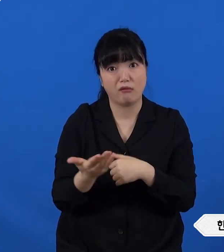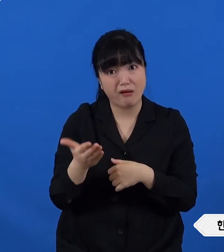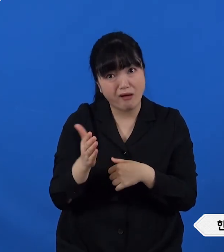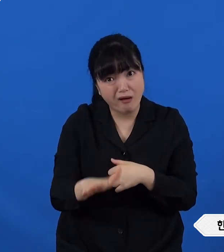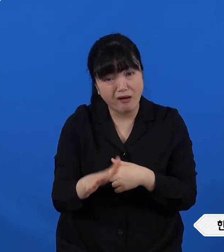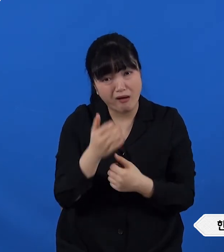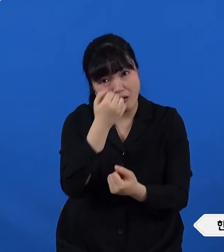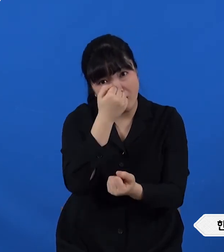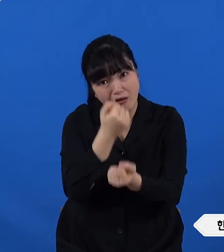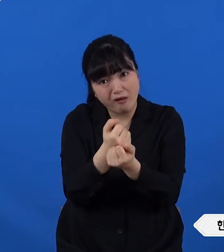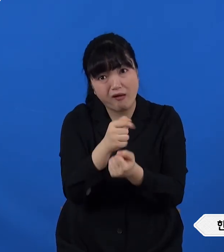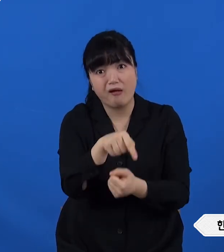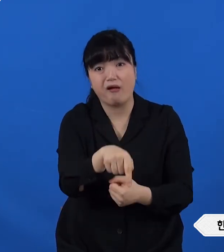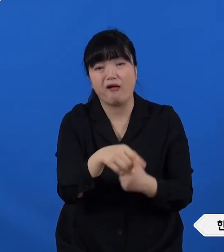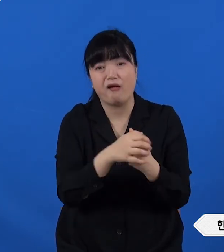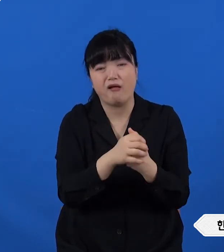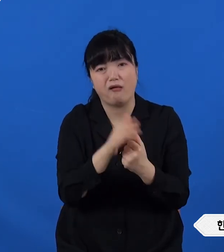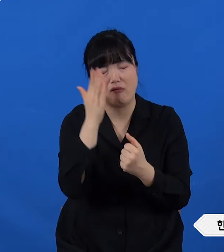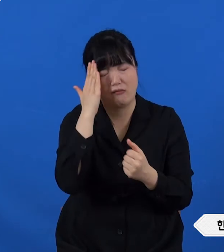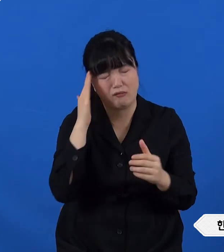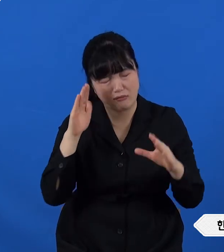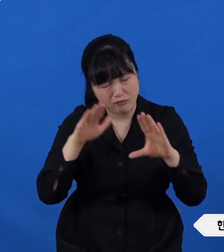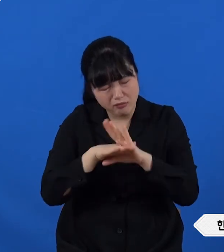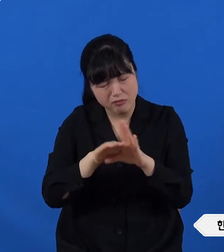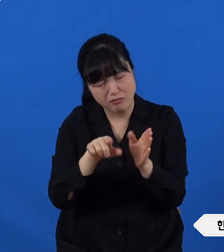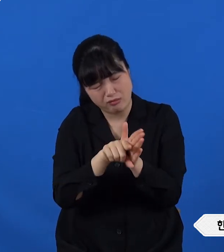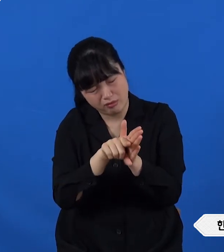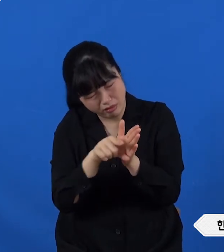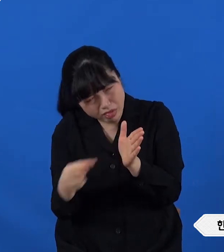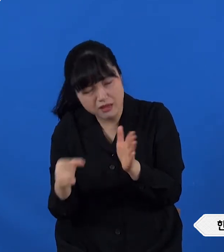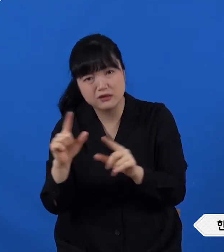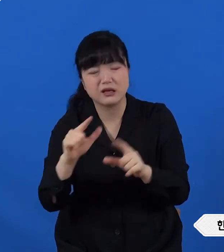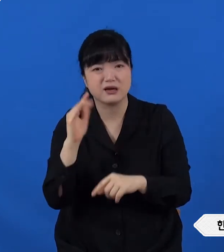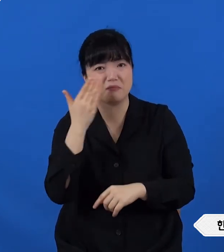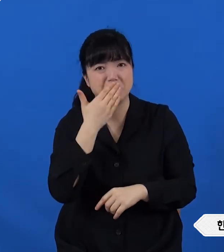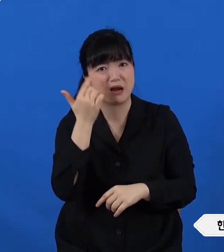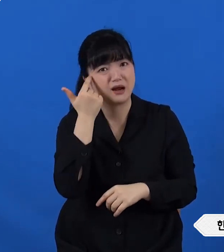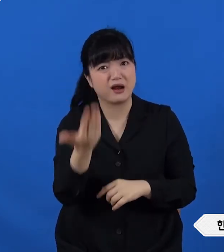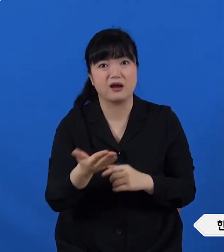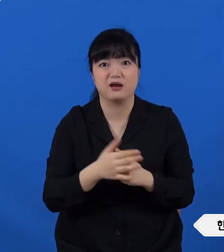그런데도 그들이 왜 이렇게 어둡고 타락되는 삶을 살았을까?